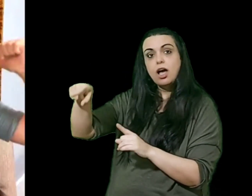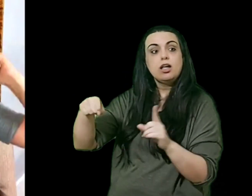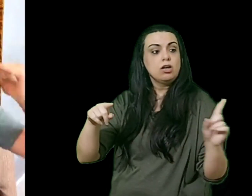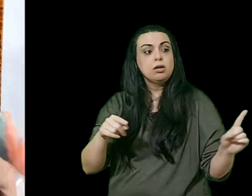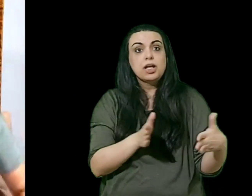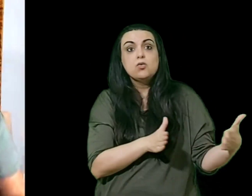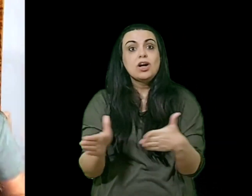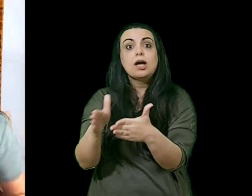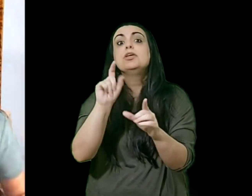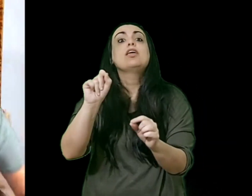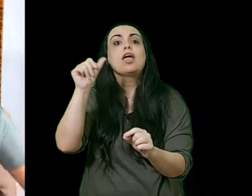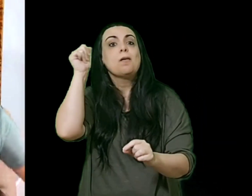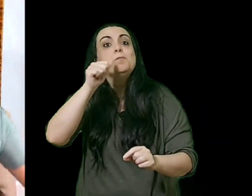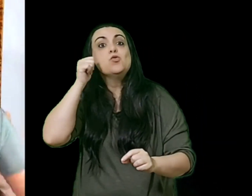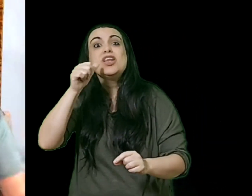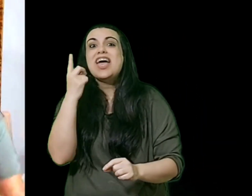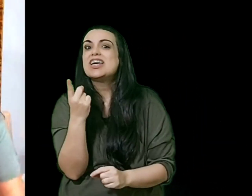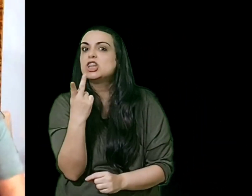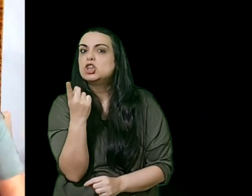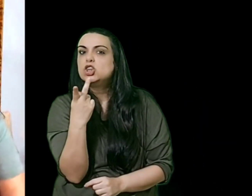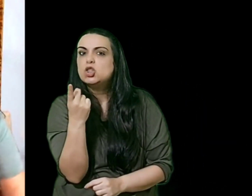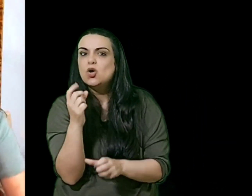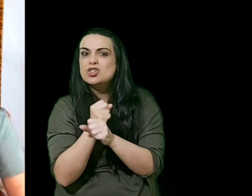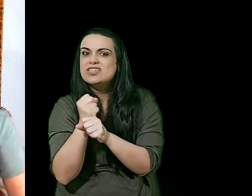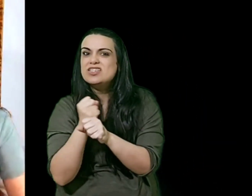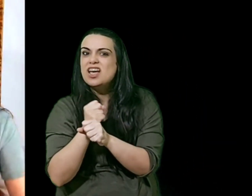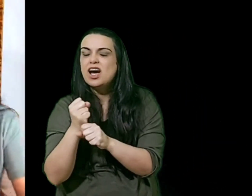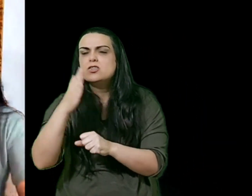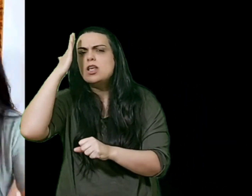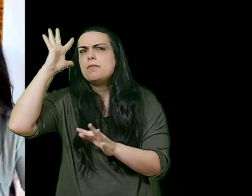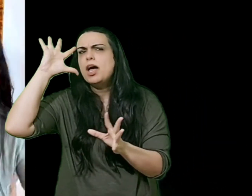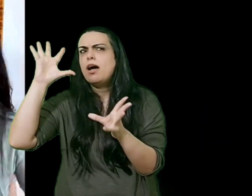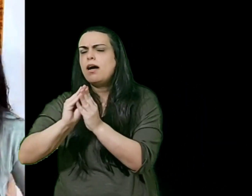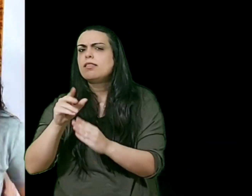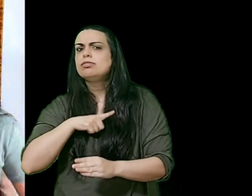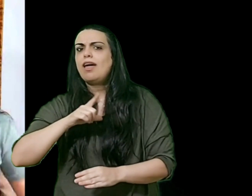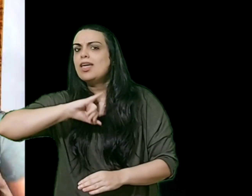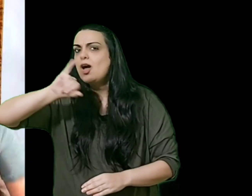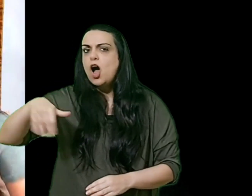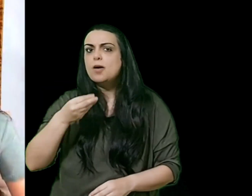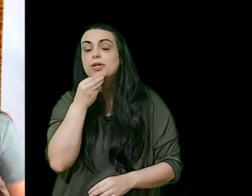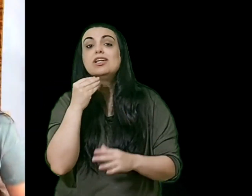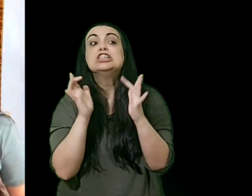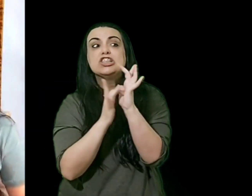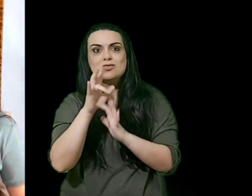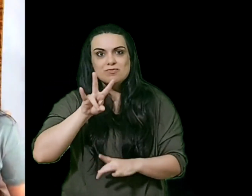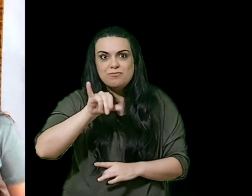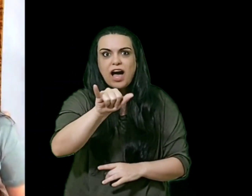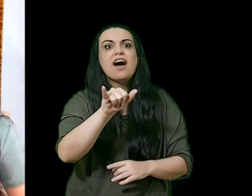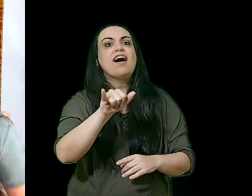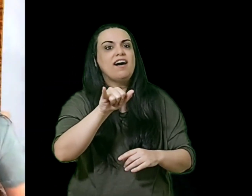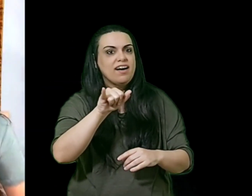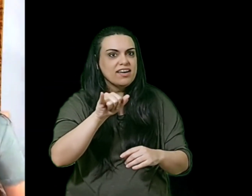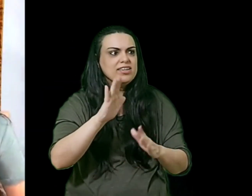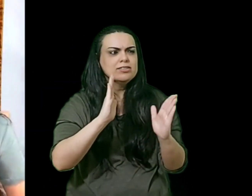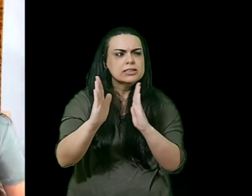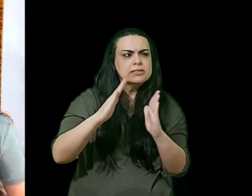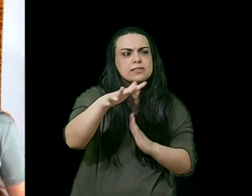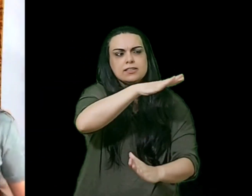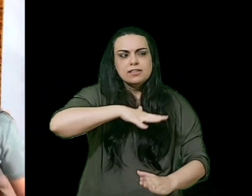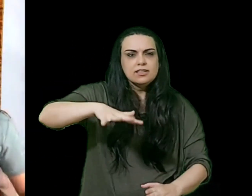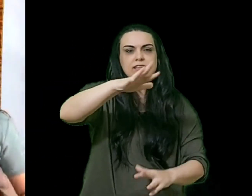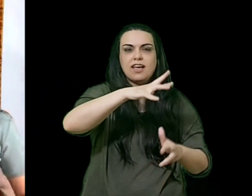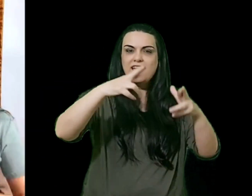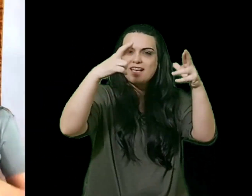de sangue, que há 12 anos também sabia que tinha uma oportunidade. De que Jesus ia passar por aquelas cercanias, que ele estava ali naquela